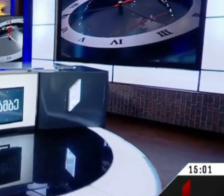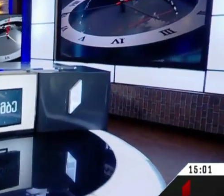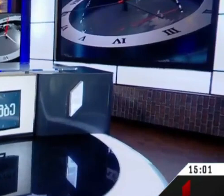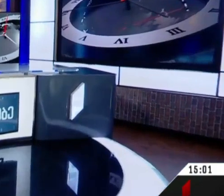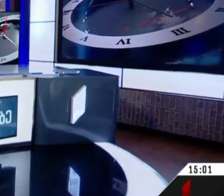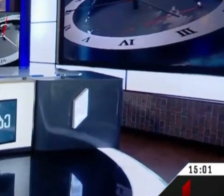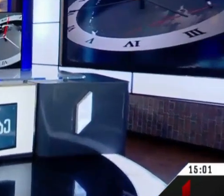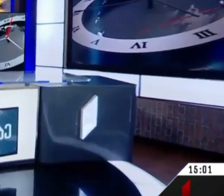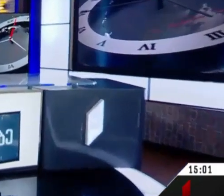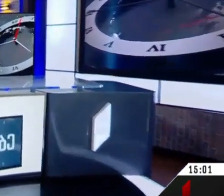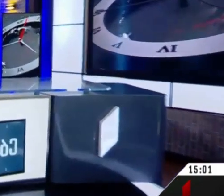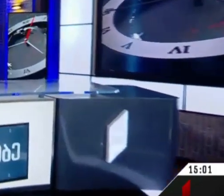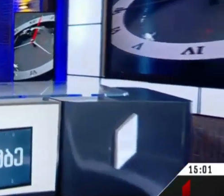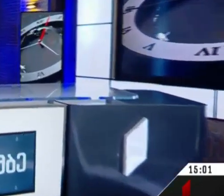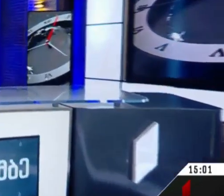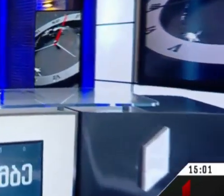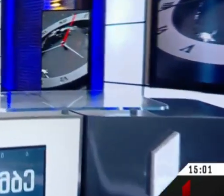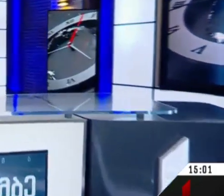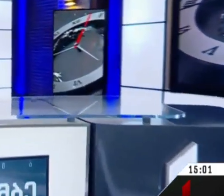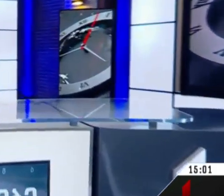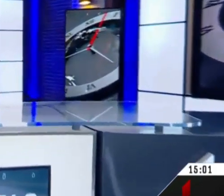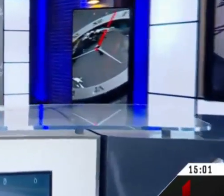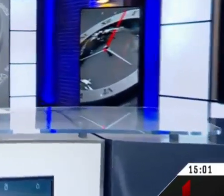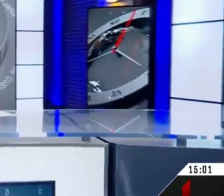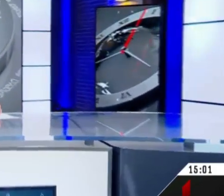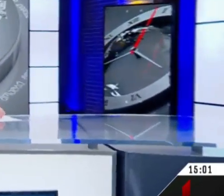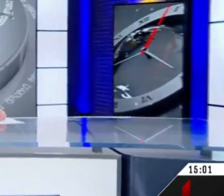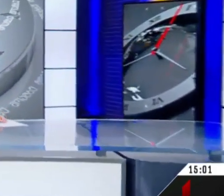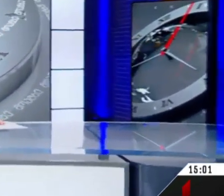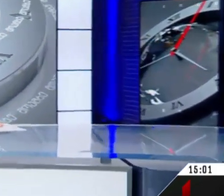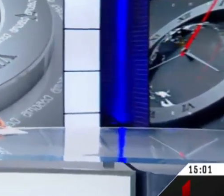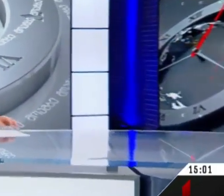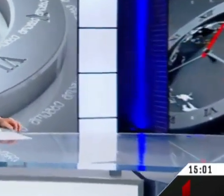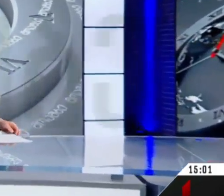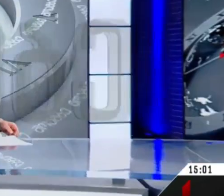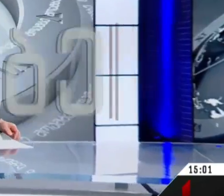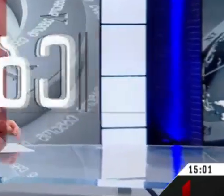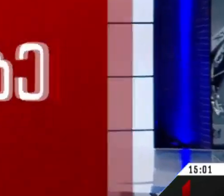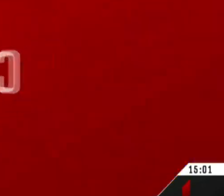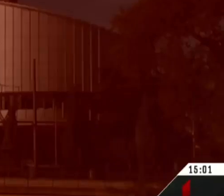Vite curat mă vei să am sâde. Mă Liza ticlauri vor de câteva bite așchalam pe psicam și obașit coi năhat.